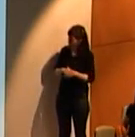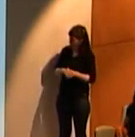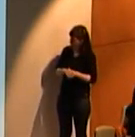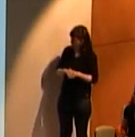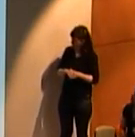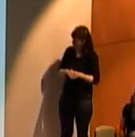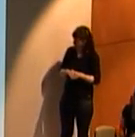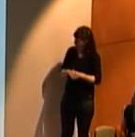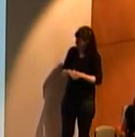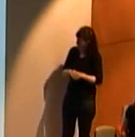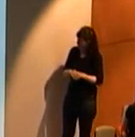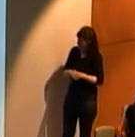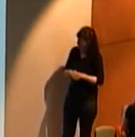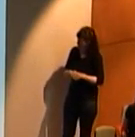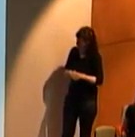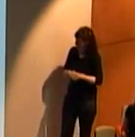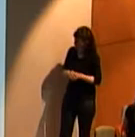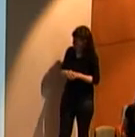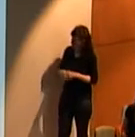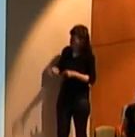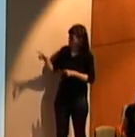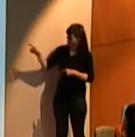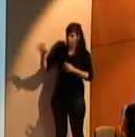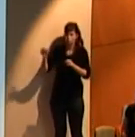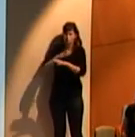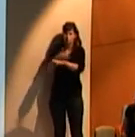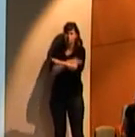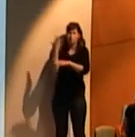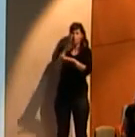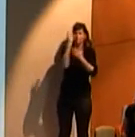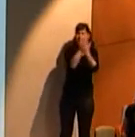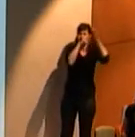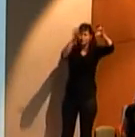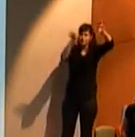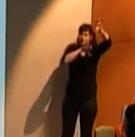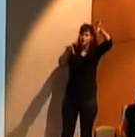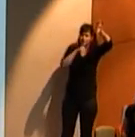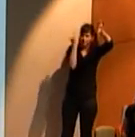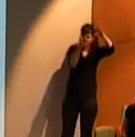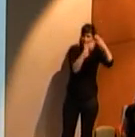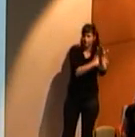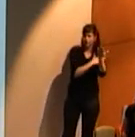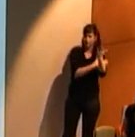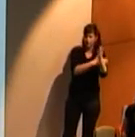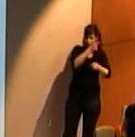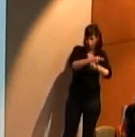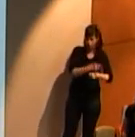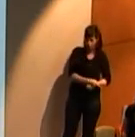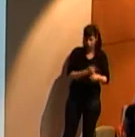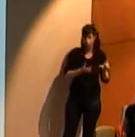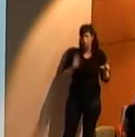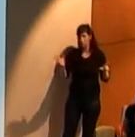Alors là, c'est un dessin, en fait, à la suite du cahier des charges qu'on a vu juste avant. On a demandé aux personnes de créer leur